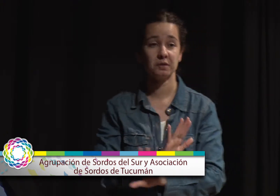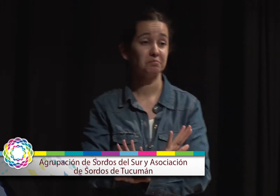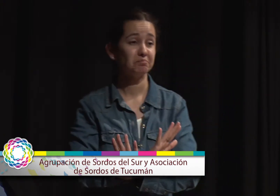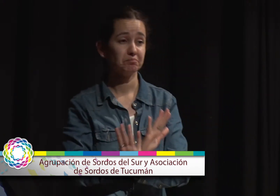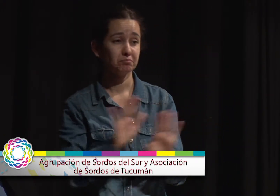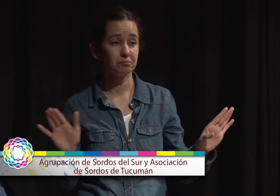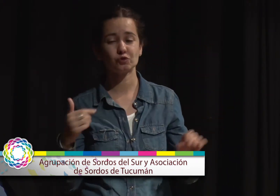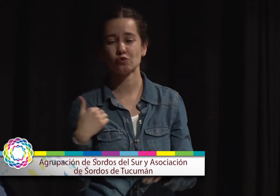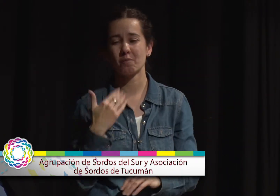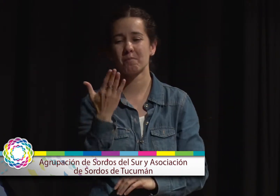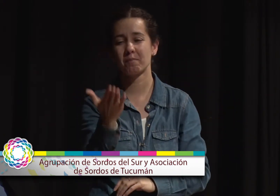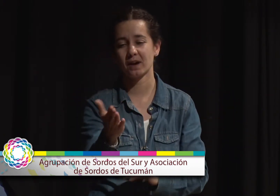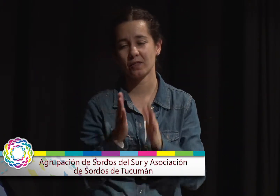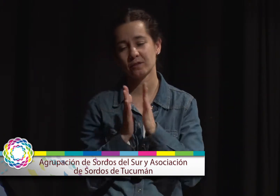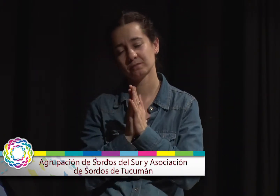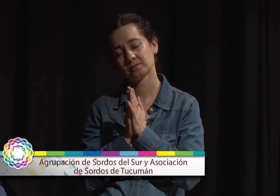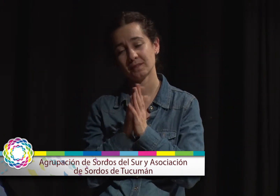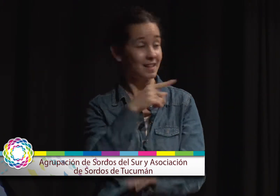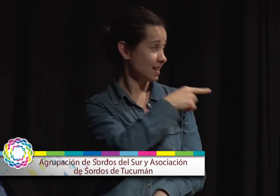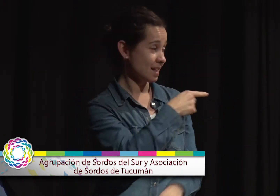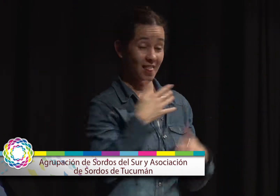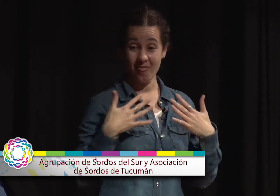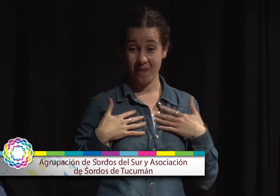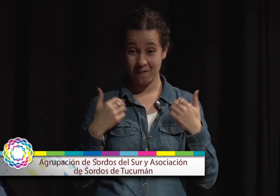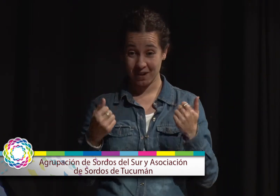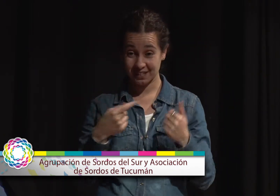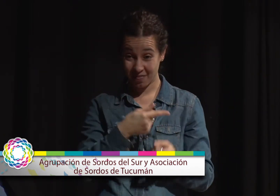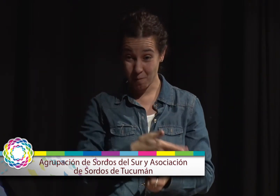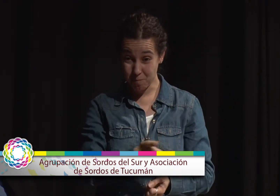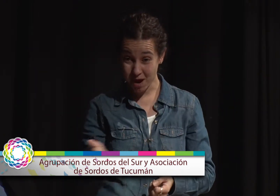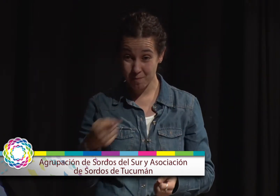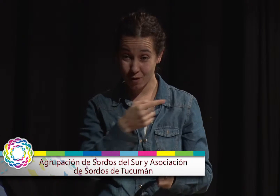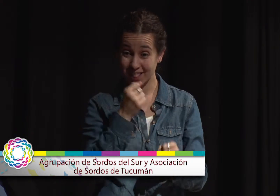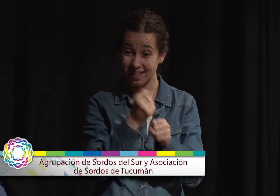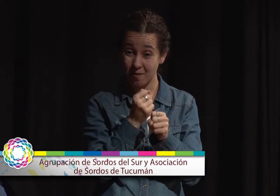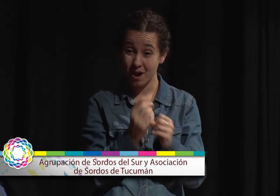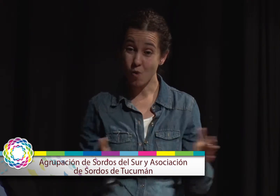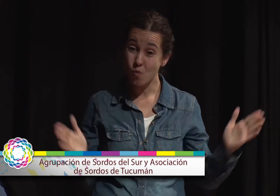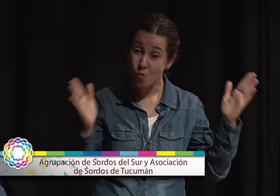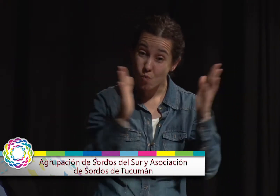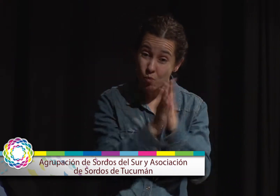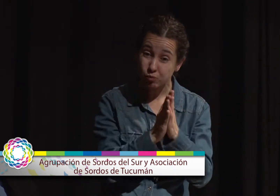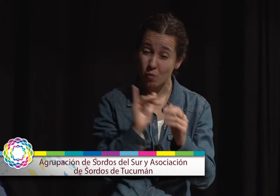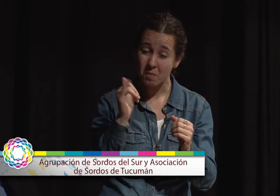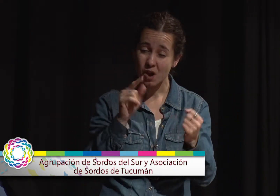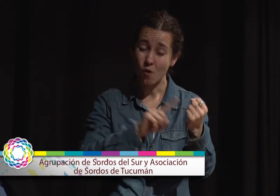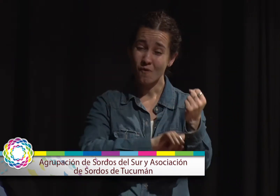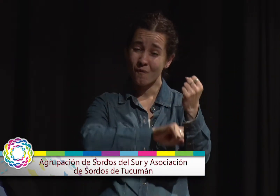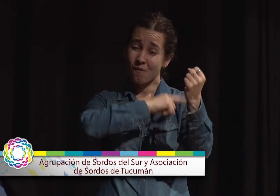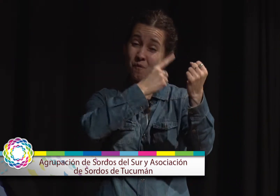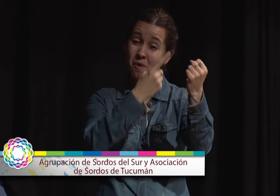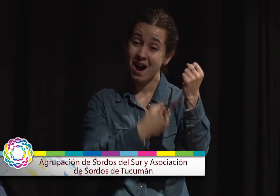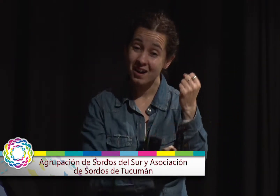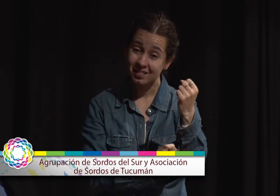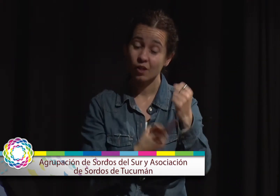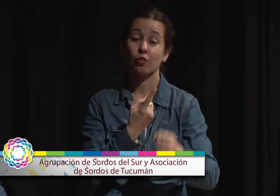hablado para nosotros es una pérdida. Entonces, les pedimos a la Defensoría del Público, por favor, que trabajen